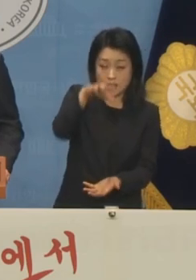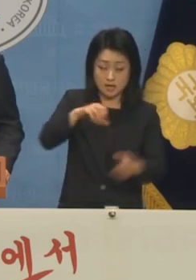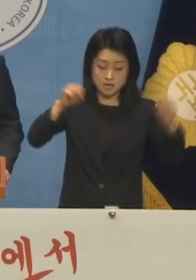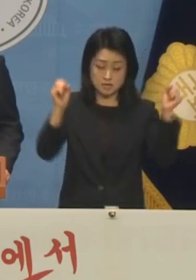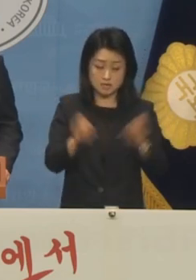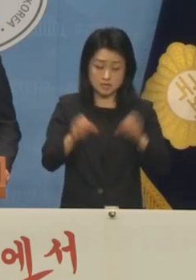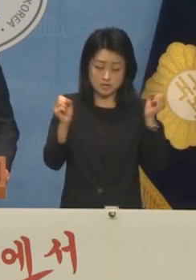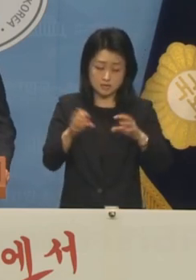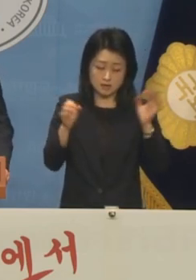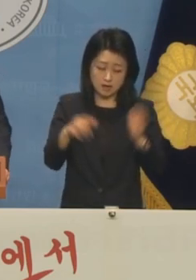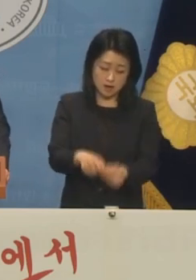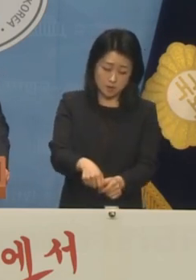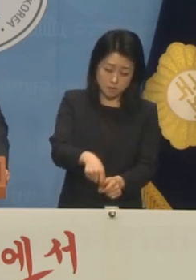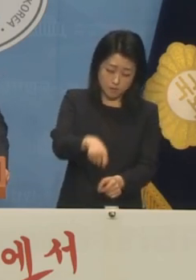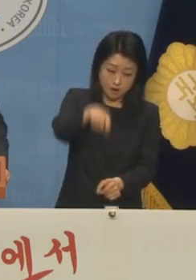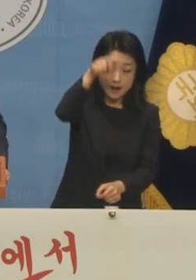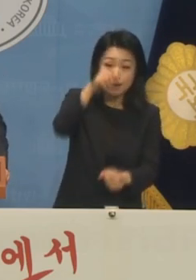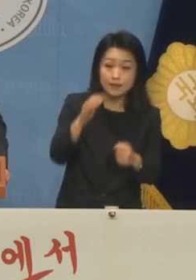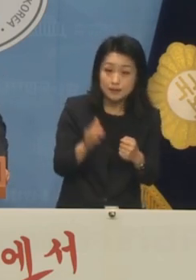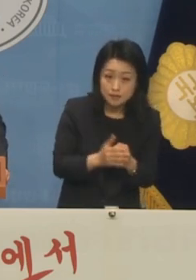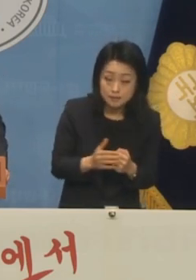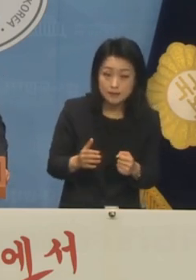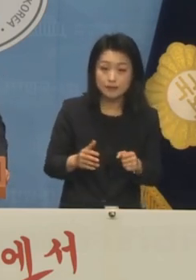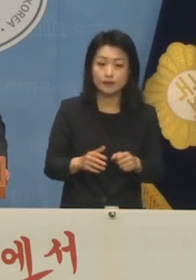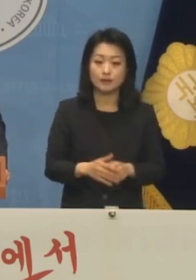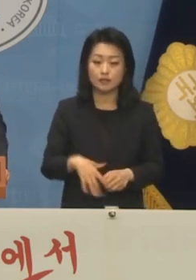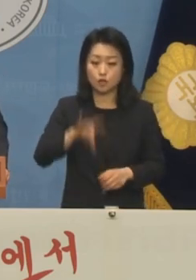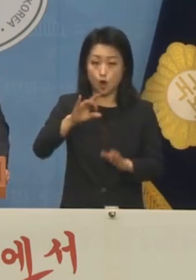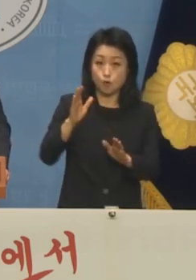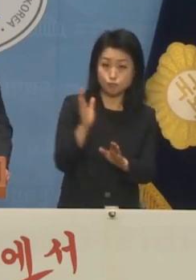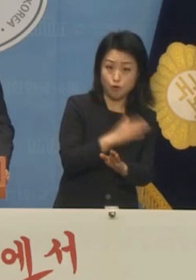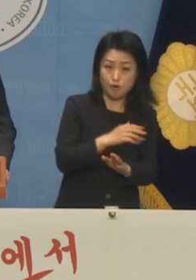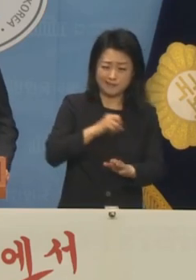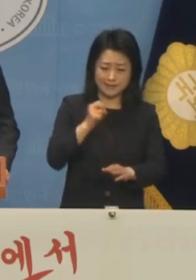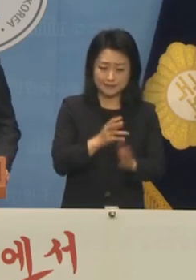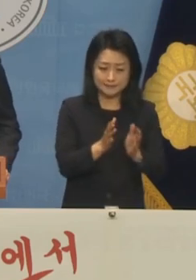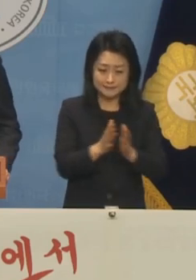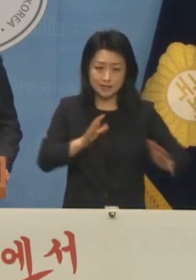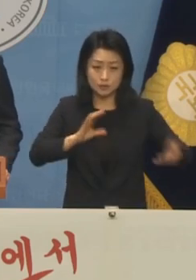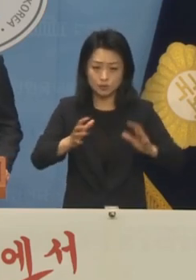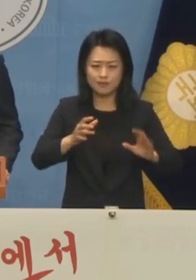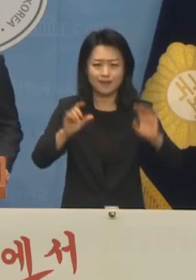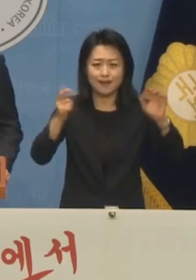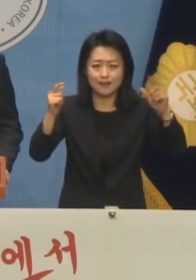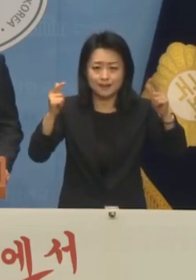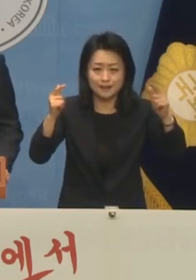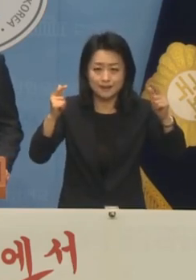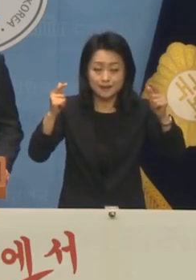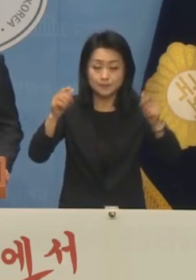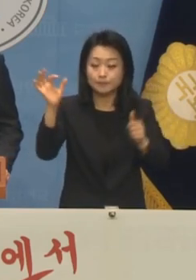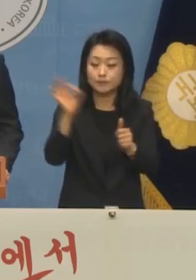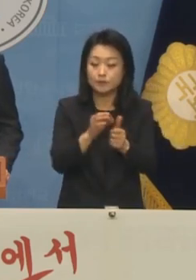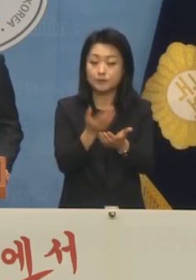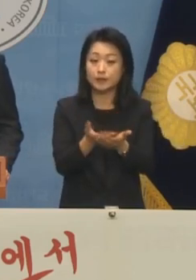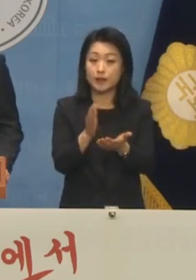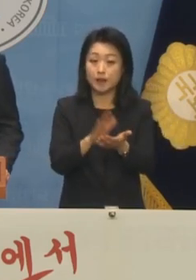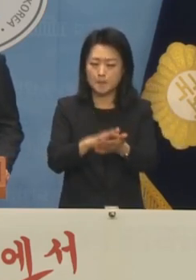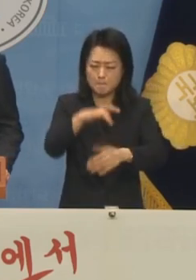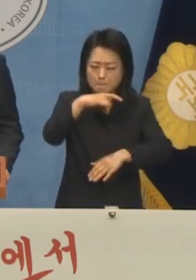결과물들이 있습니다. 그렇기 때문에 백지 상태에서 출발하는 것이 결코 아닙니다. 연금개혁의